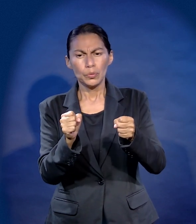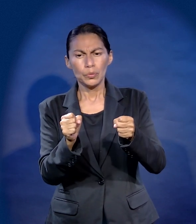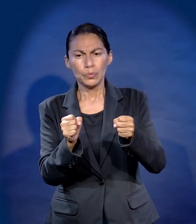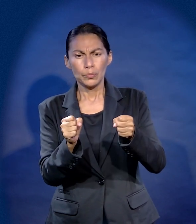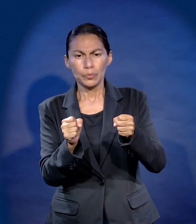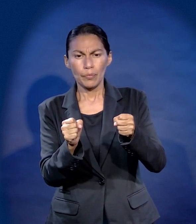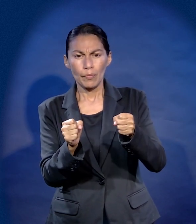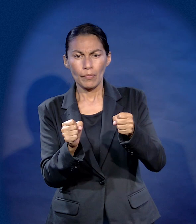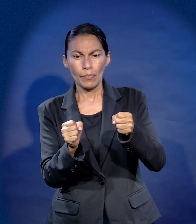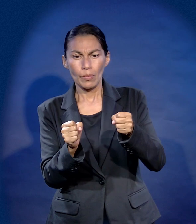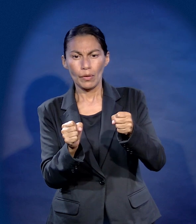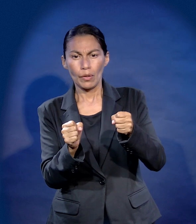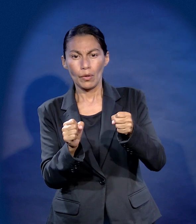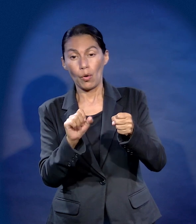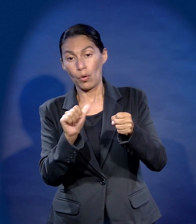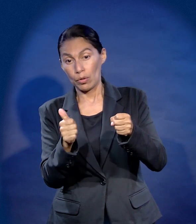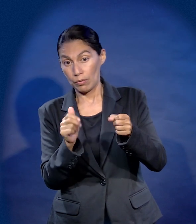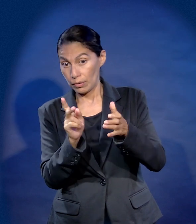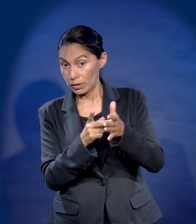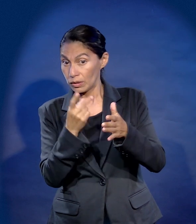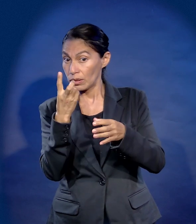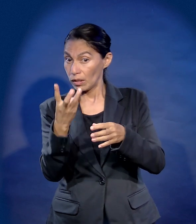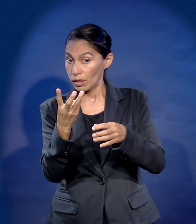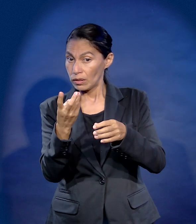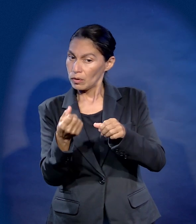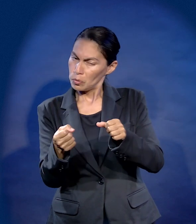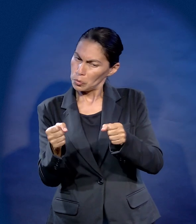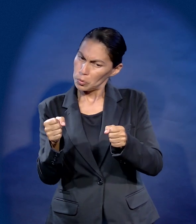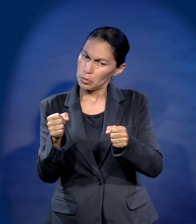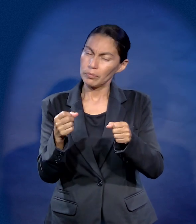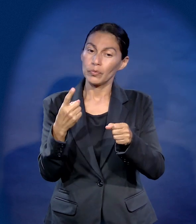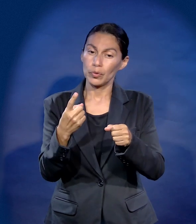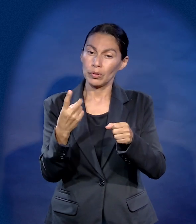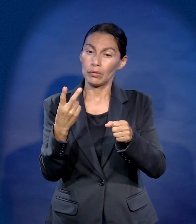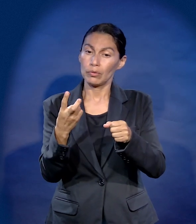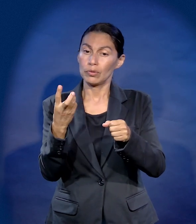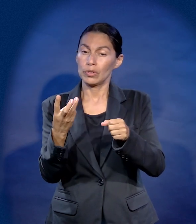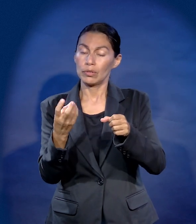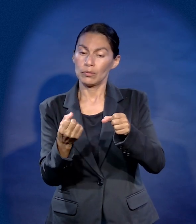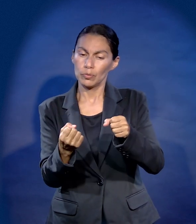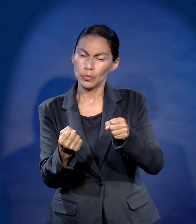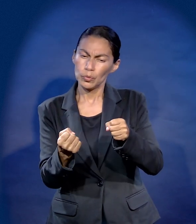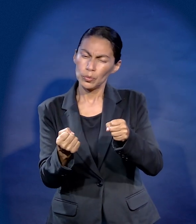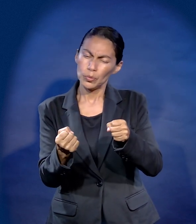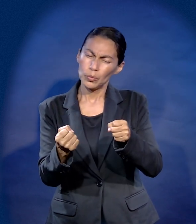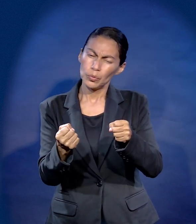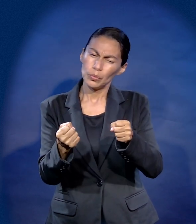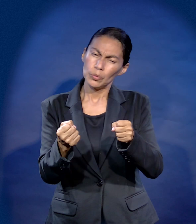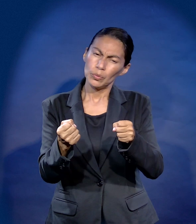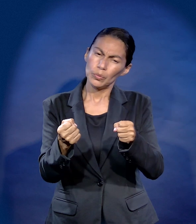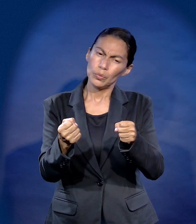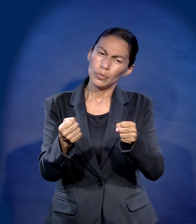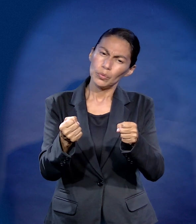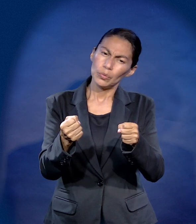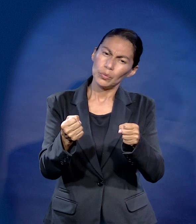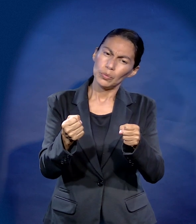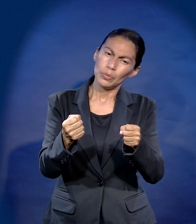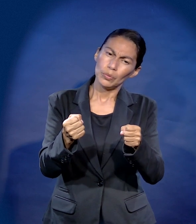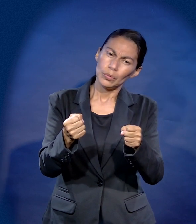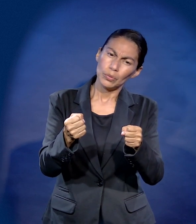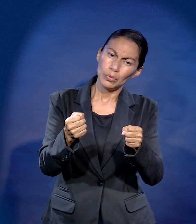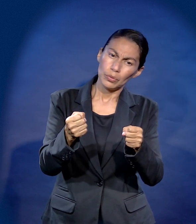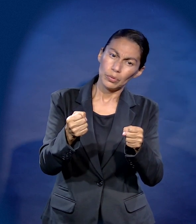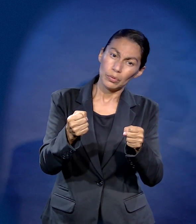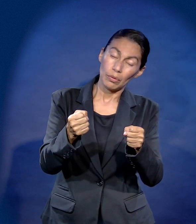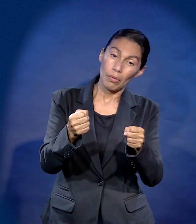desviar ruta, solo para dar toque. Ahora sí, cuando cuente tres, suave a la izquierda para enderezar. Una, dos, tres. El